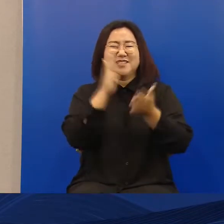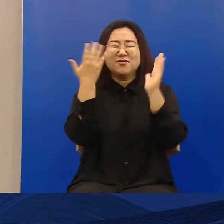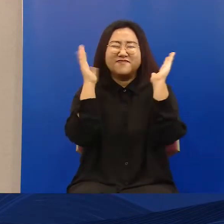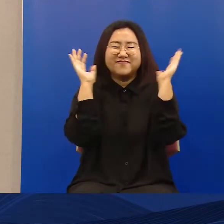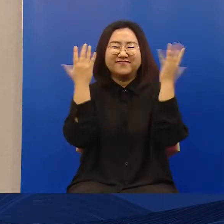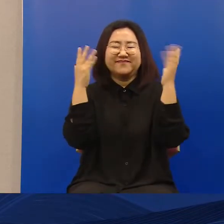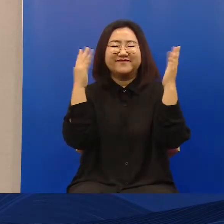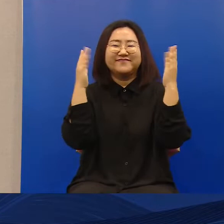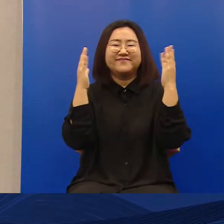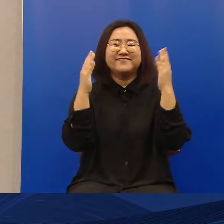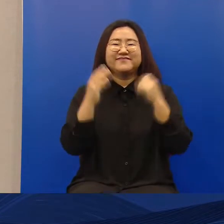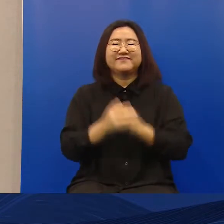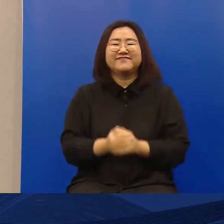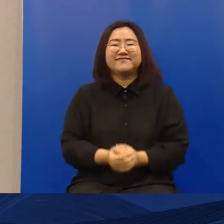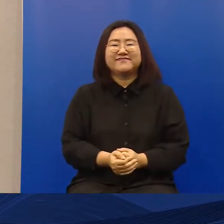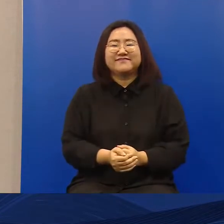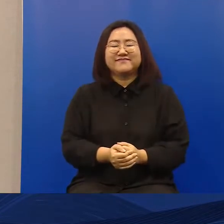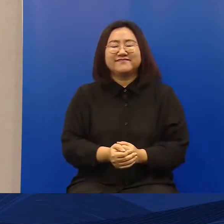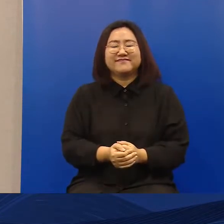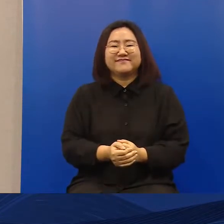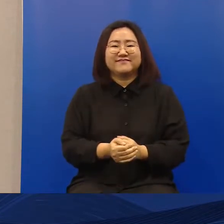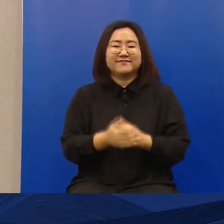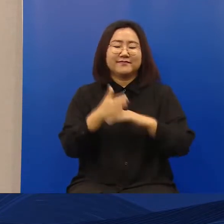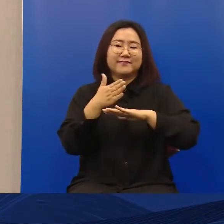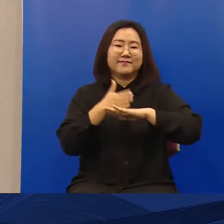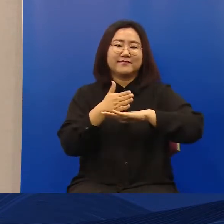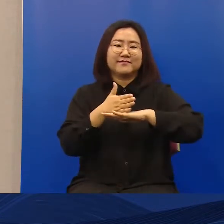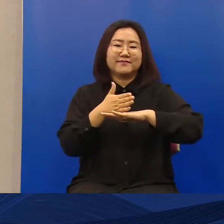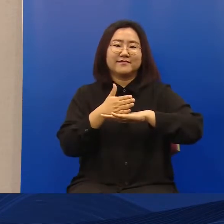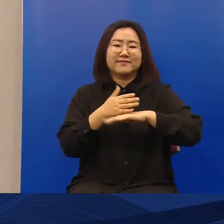박수로 환영하겠습니다. 네, 감사합니다.